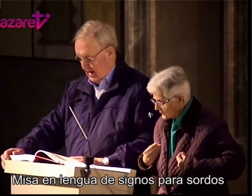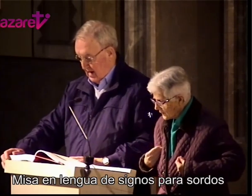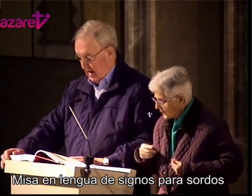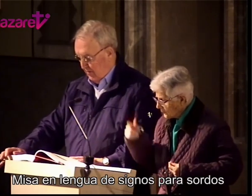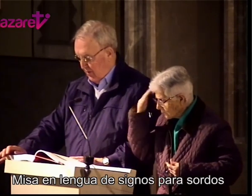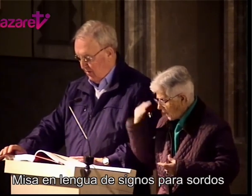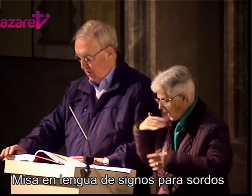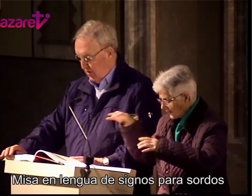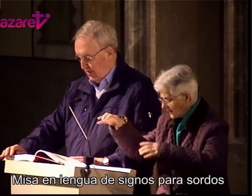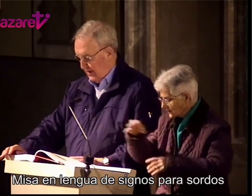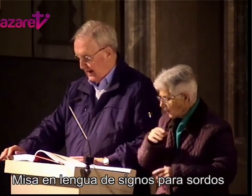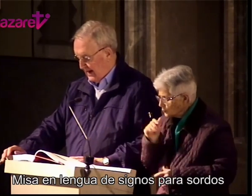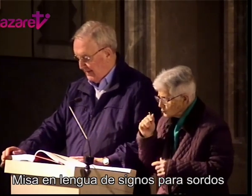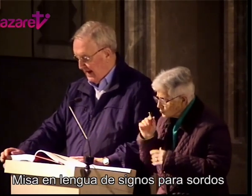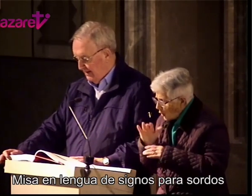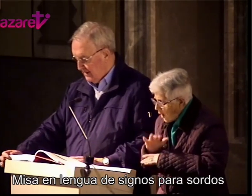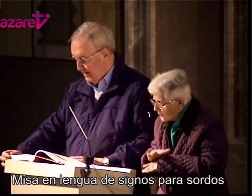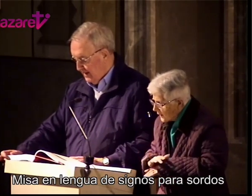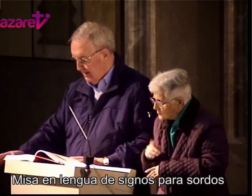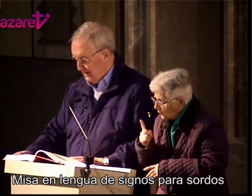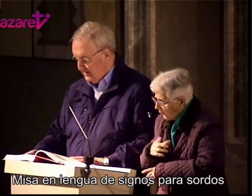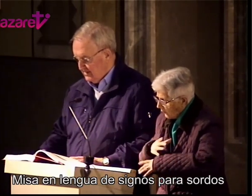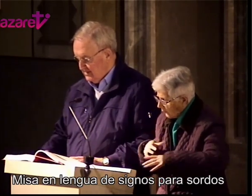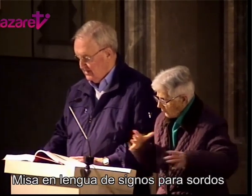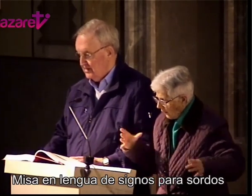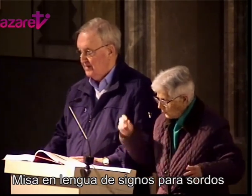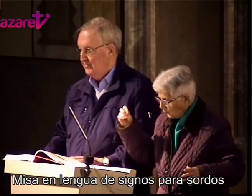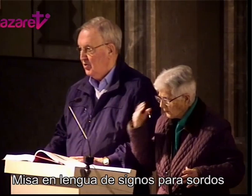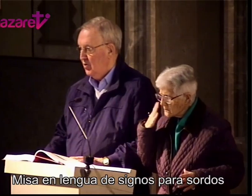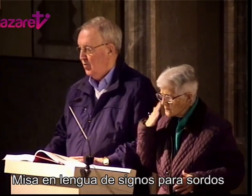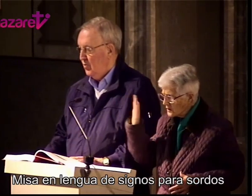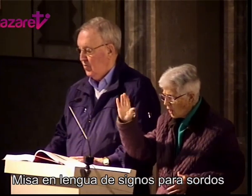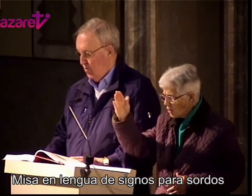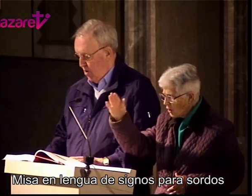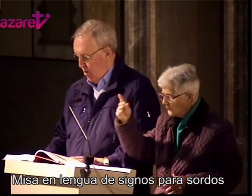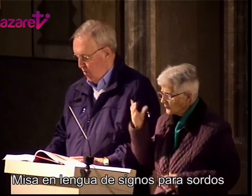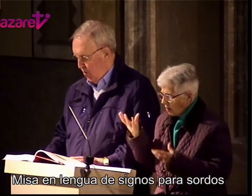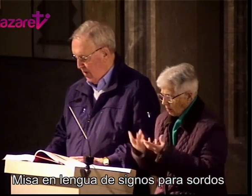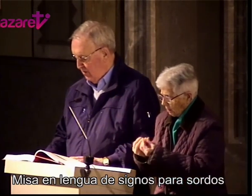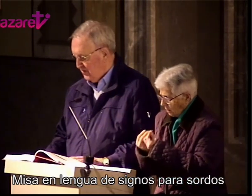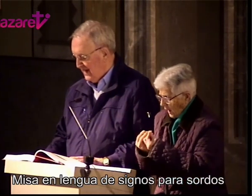El pueblo que caminaba en tinieblas vio una luz grande.